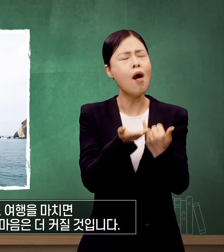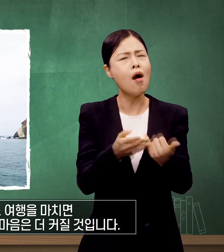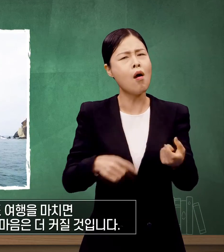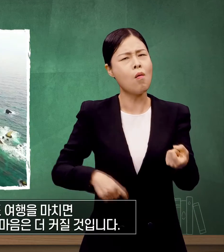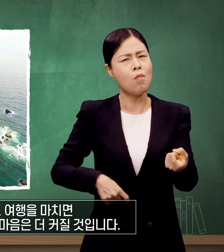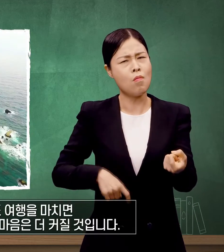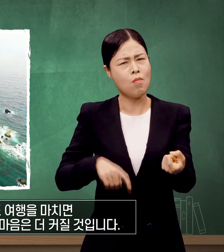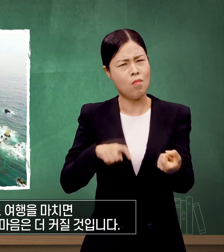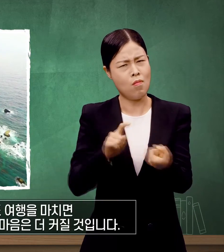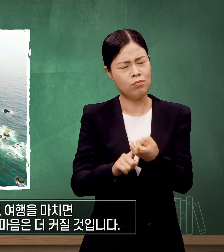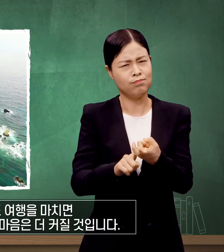커질 것입니다